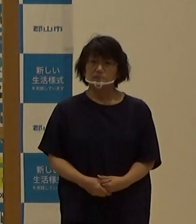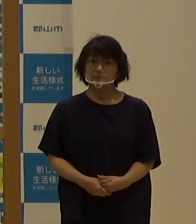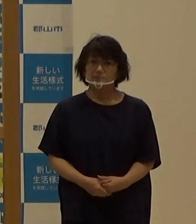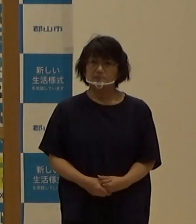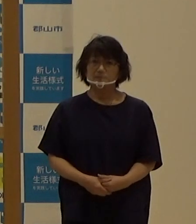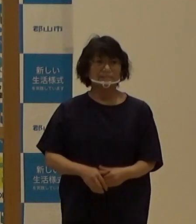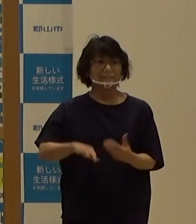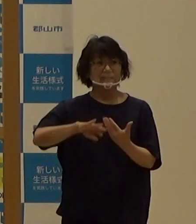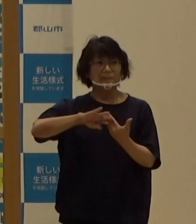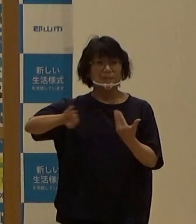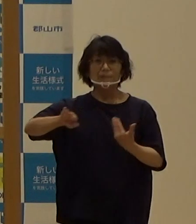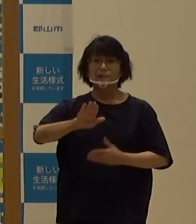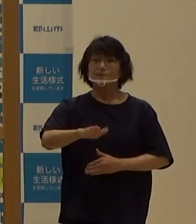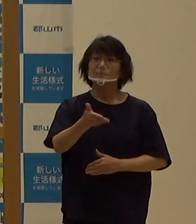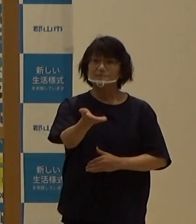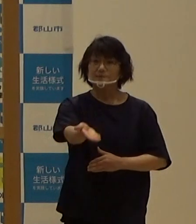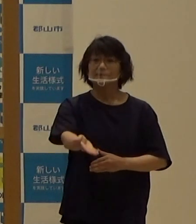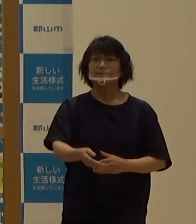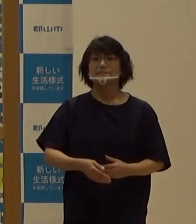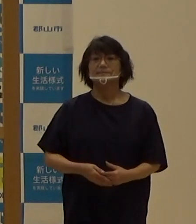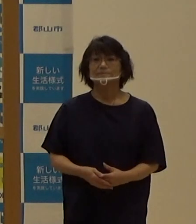その他ございますか。